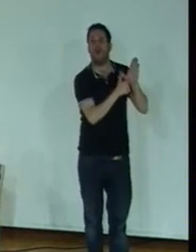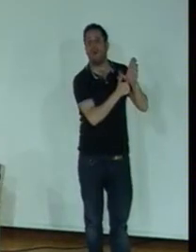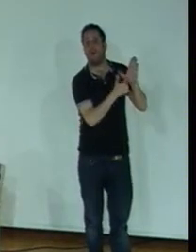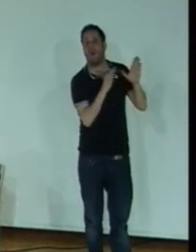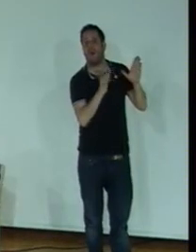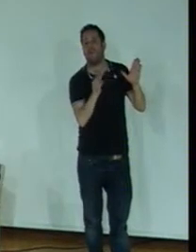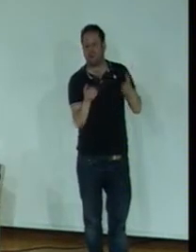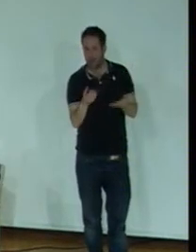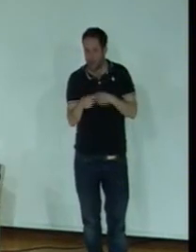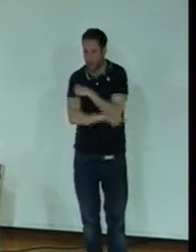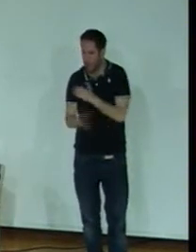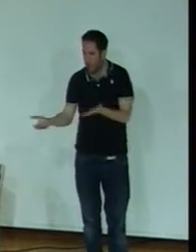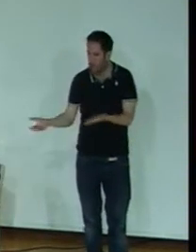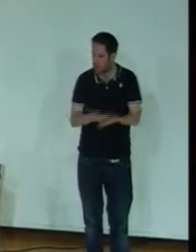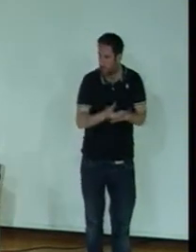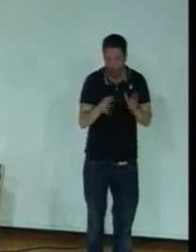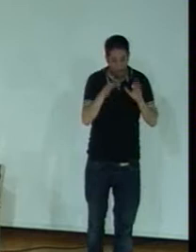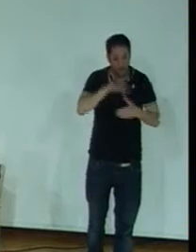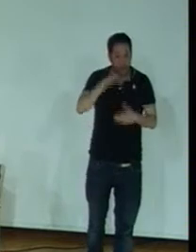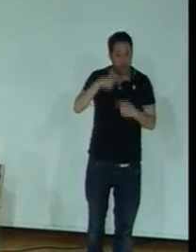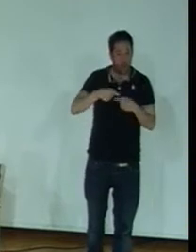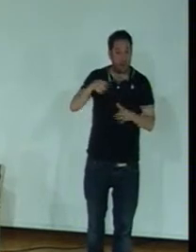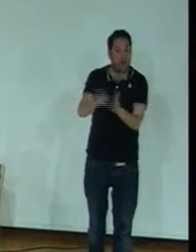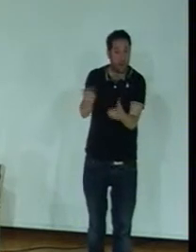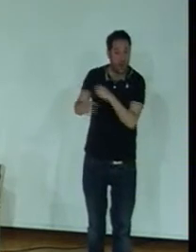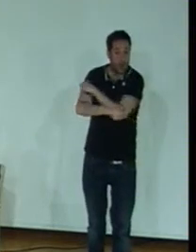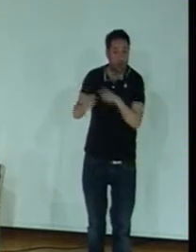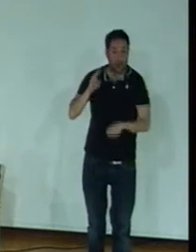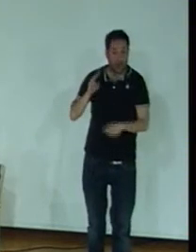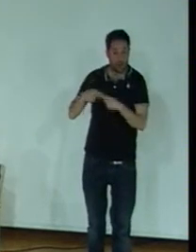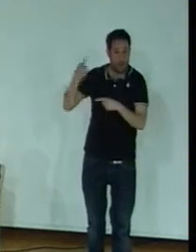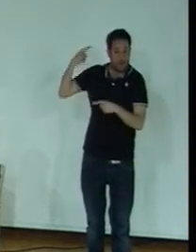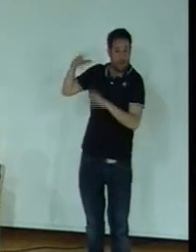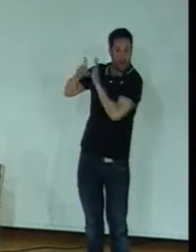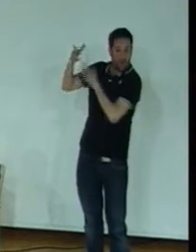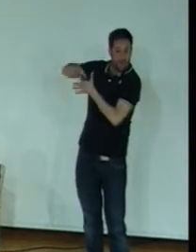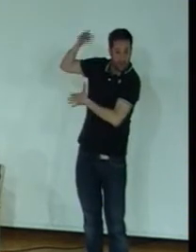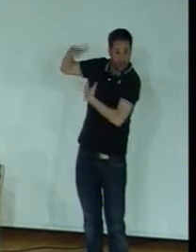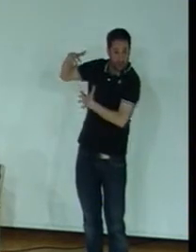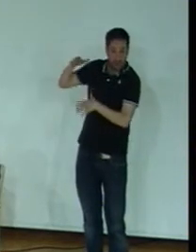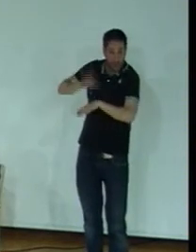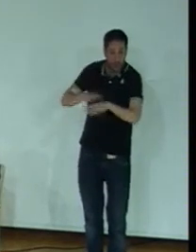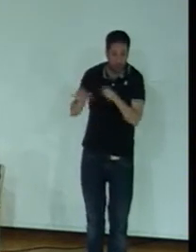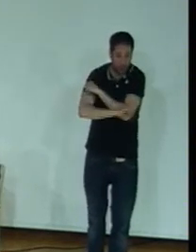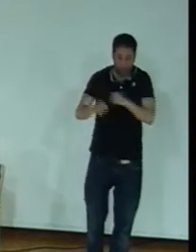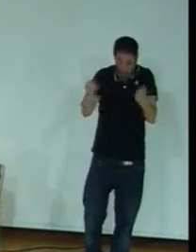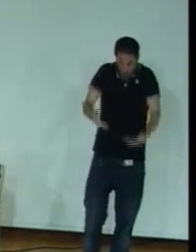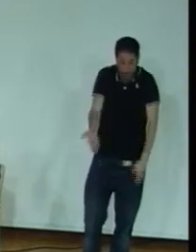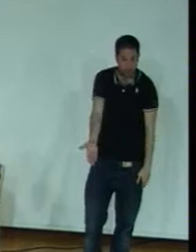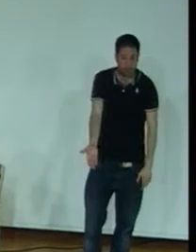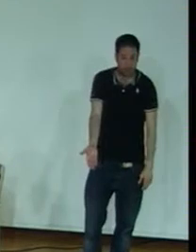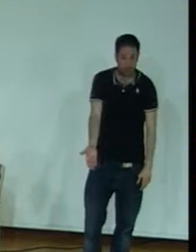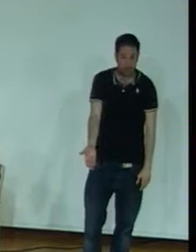sur le renseignement ait été votée des mois avant les attentats du vendredi 13, ça n'a rien empêché, ou les